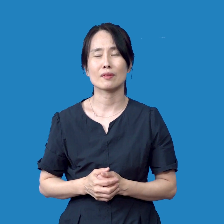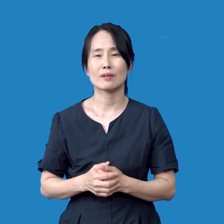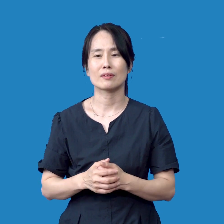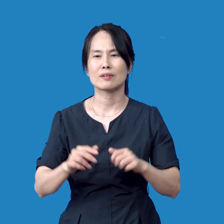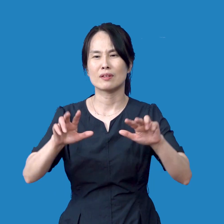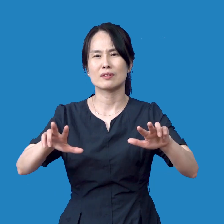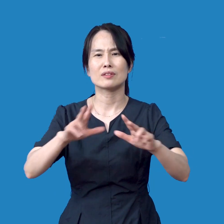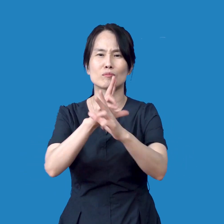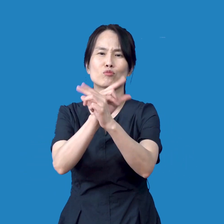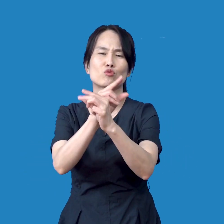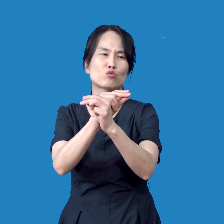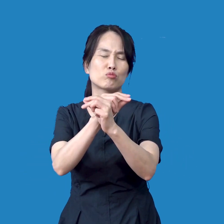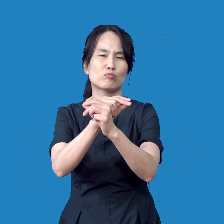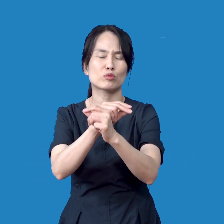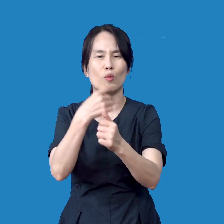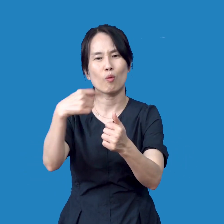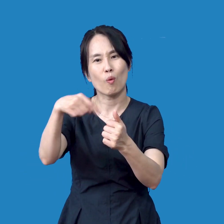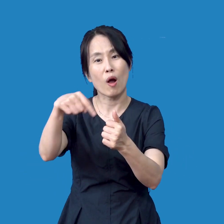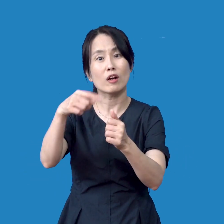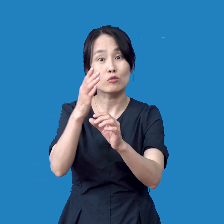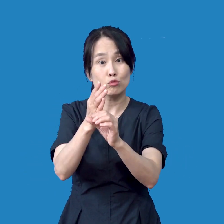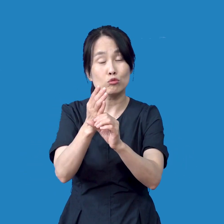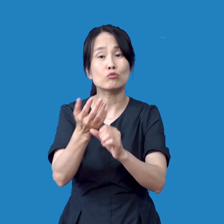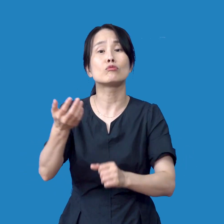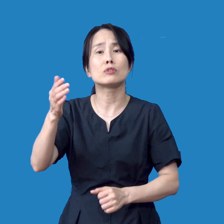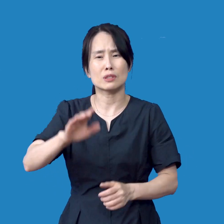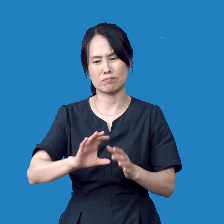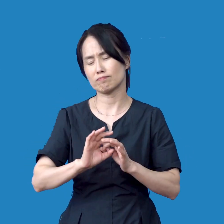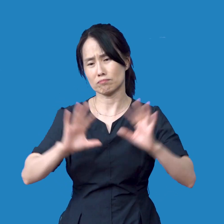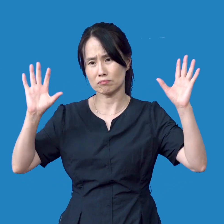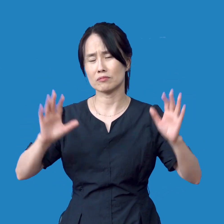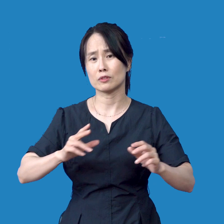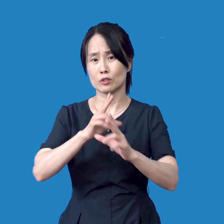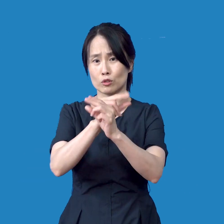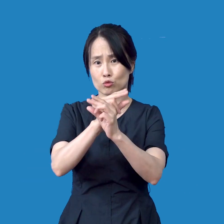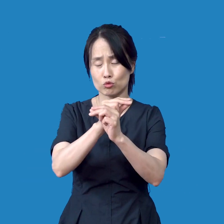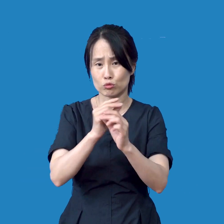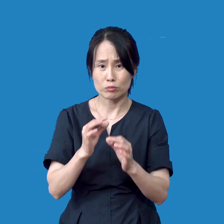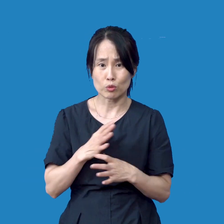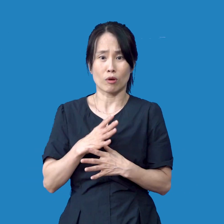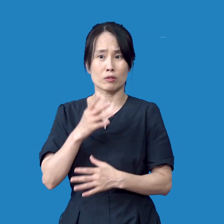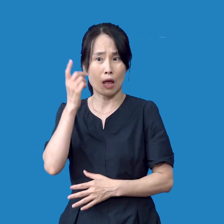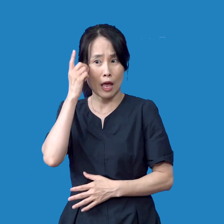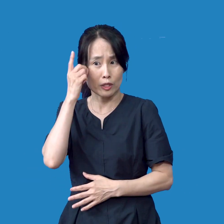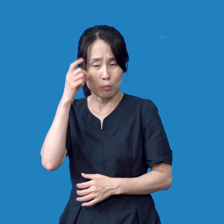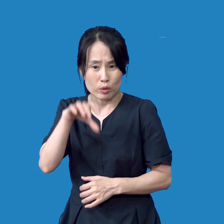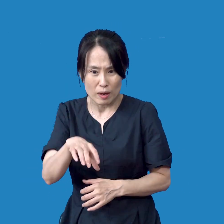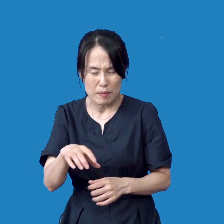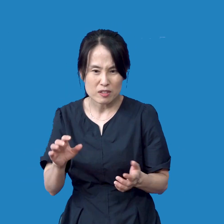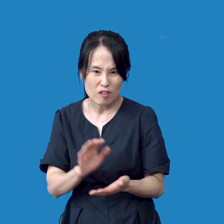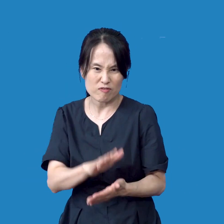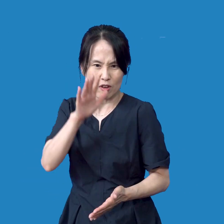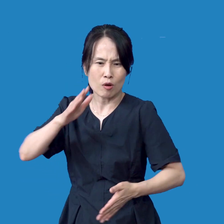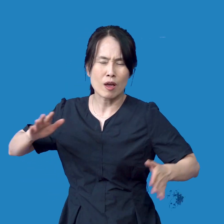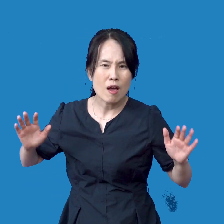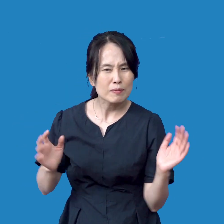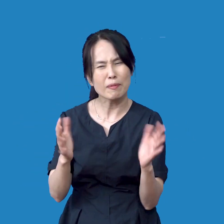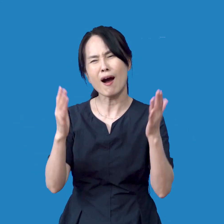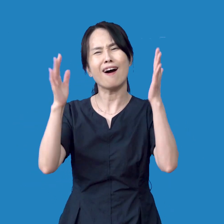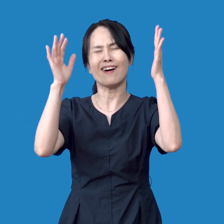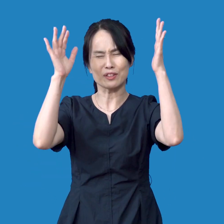줌으로 지금 강의하지만은 상관없습니다. 그냥 줌이 그냥 깜짝 놀라도록 핸드폰 앞에서 열광적으로 한번